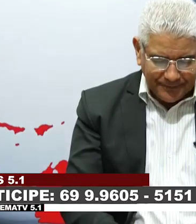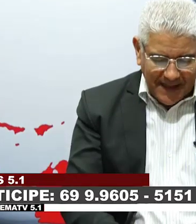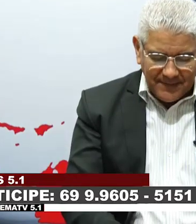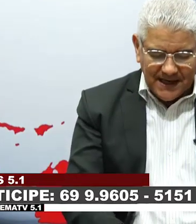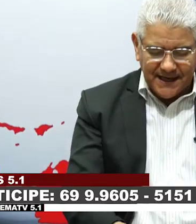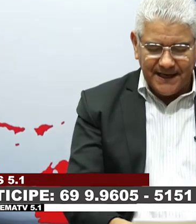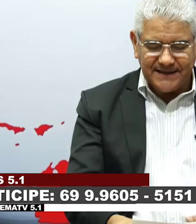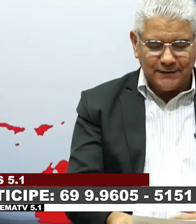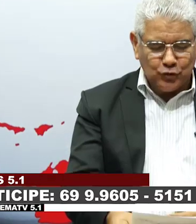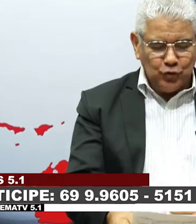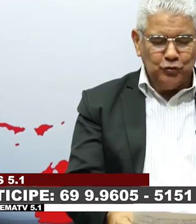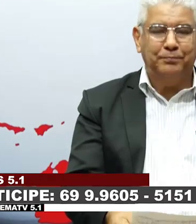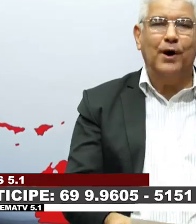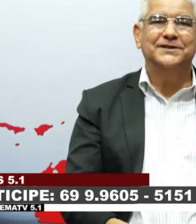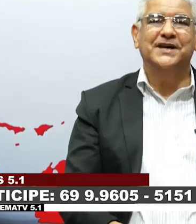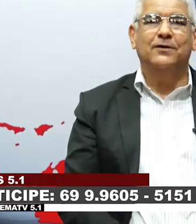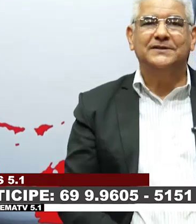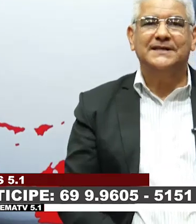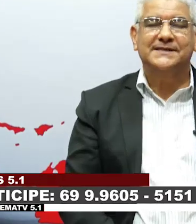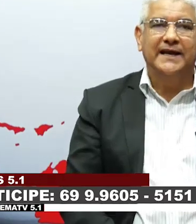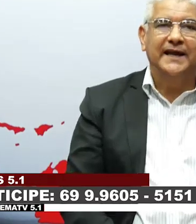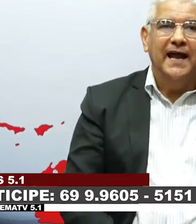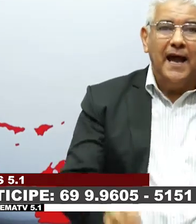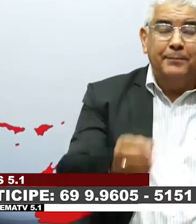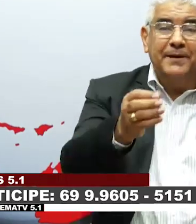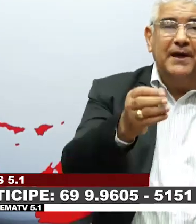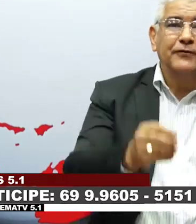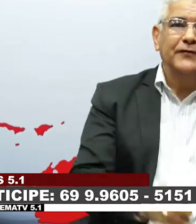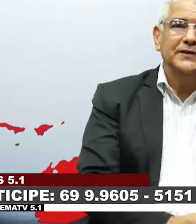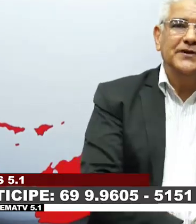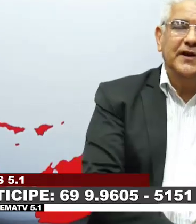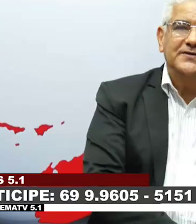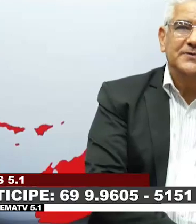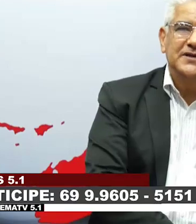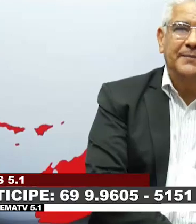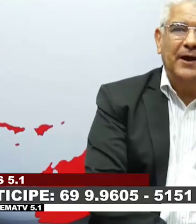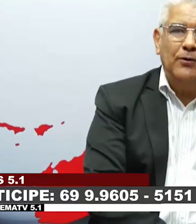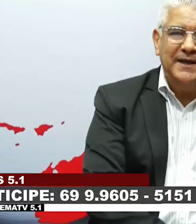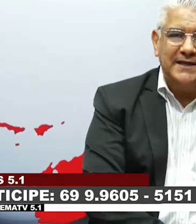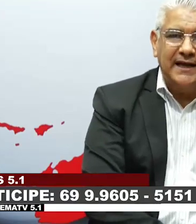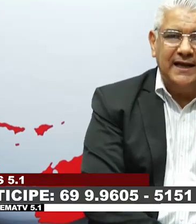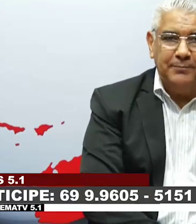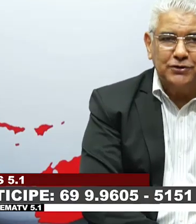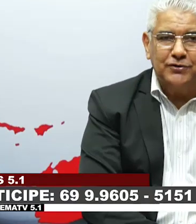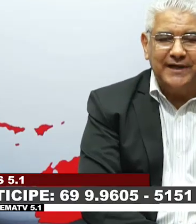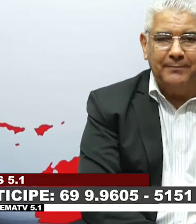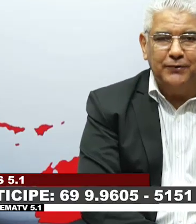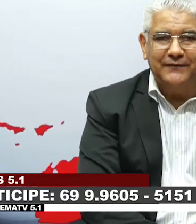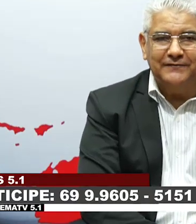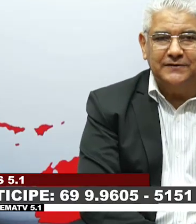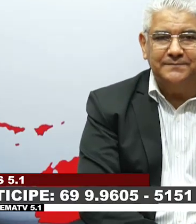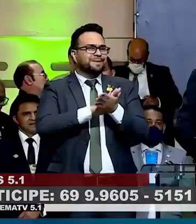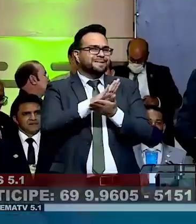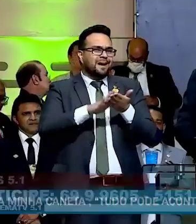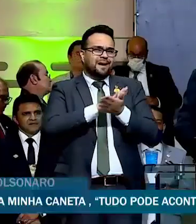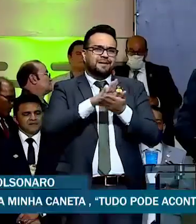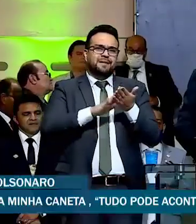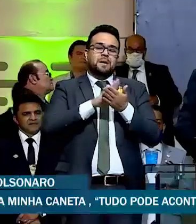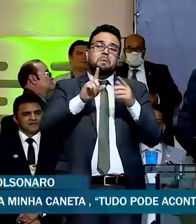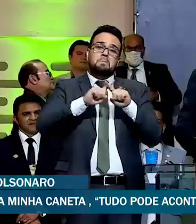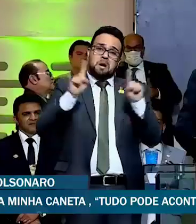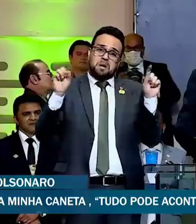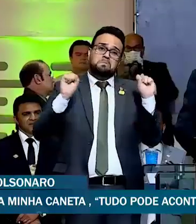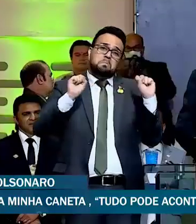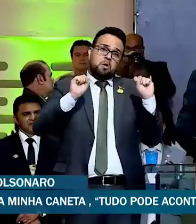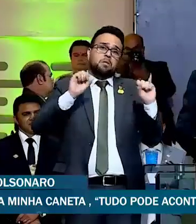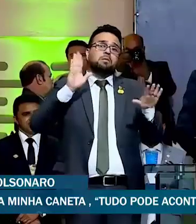Bolsonaro, da minha caneta tudo pode acontecer. É o primeiro vídeo que nós vamos ver para comentar aqui. Pode rodar, por favor. O